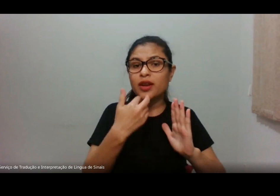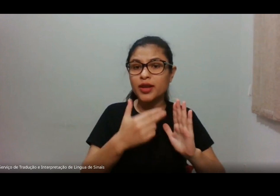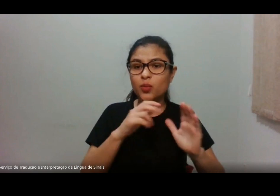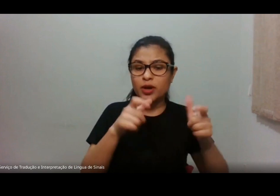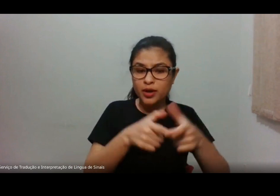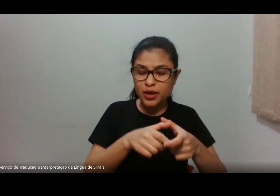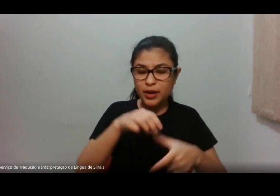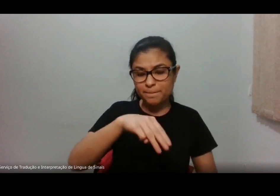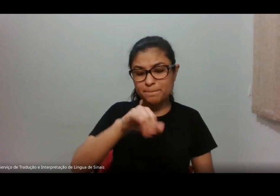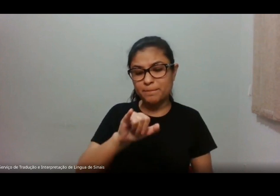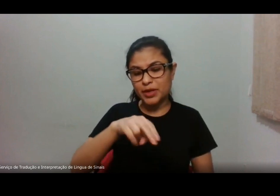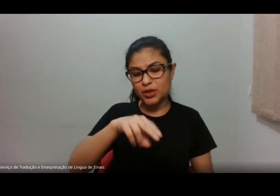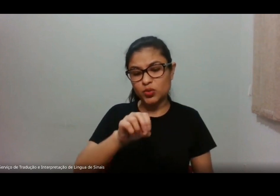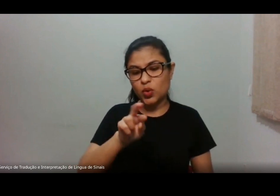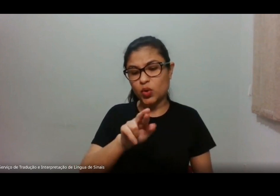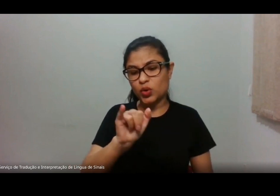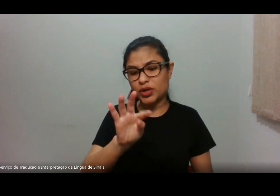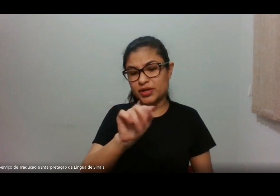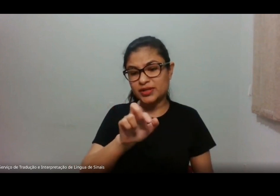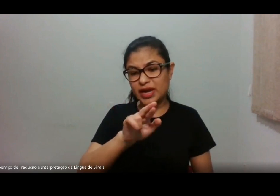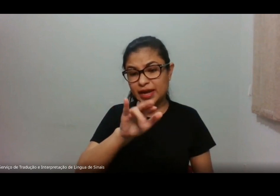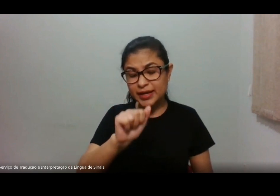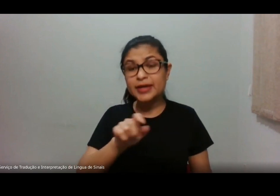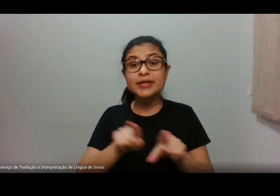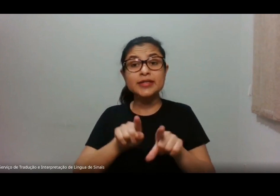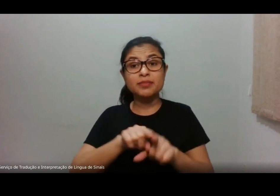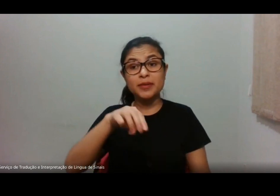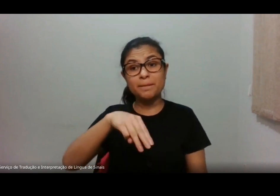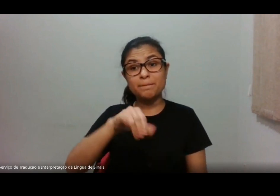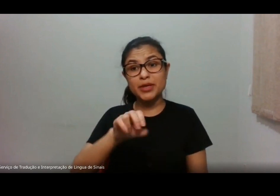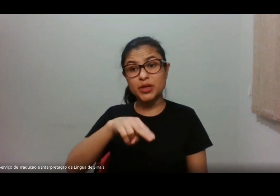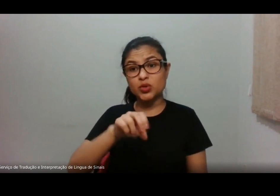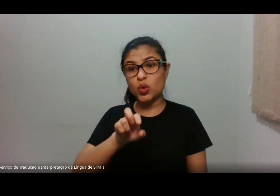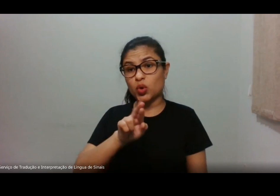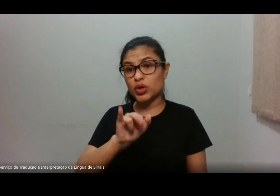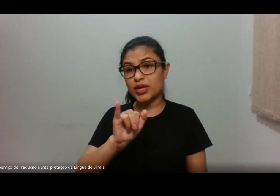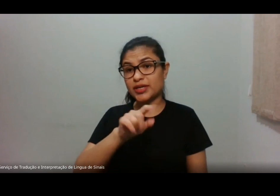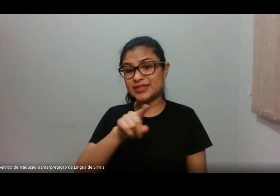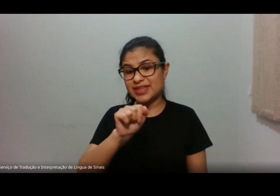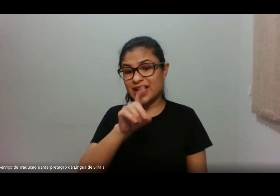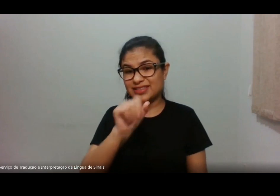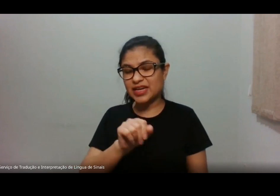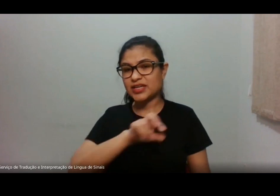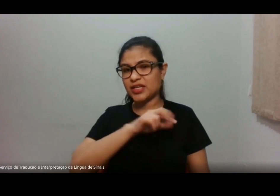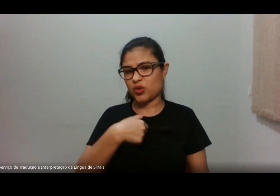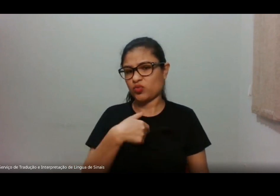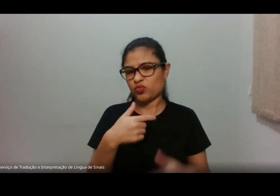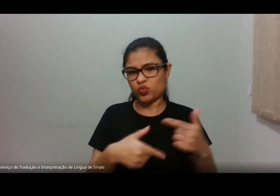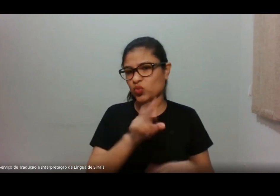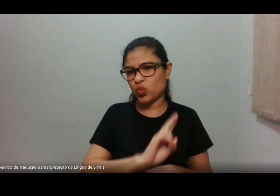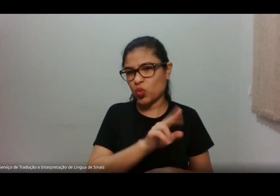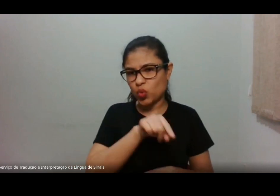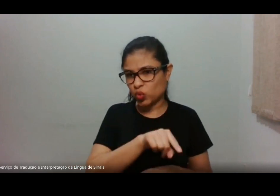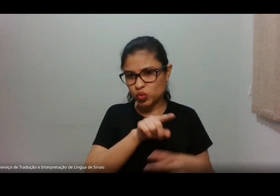nem de língua minorizada, porque, do meu ponto de vista, os direitos linguísticos são direitos dos sujeitos, não são direitos